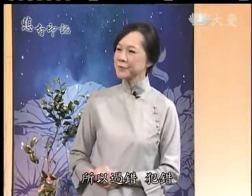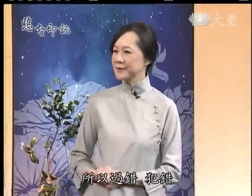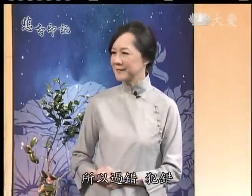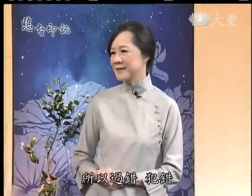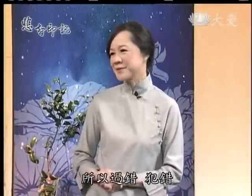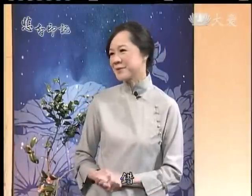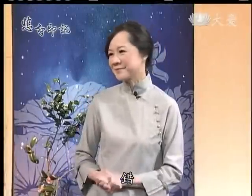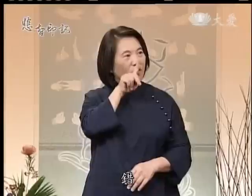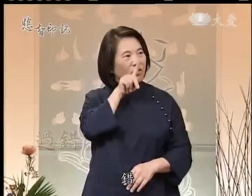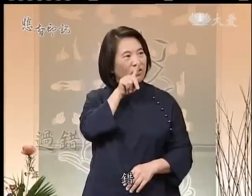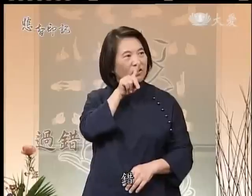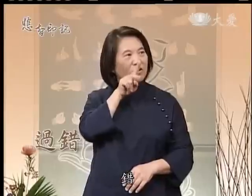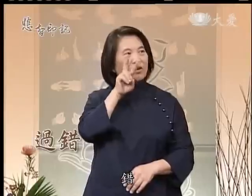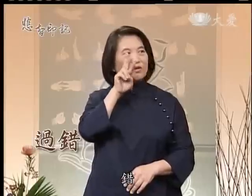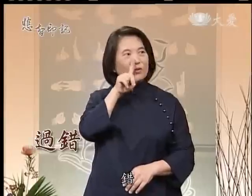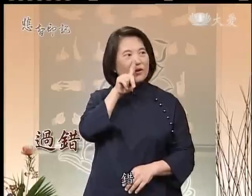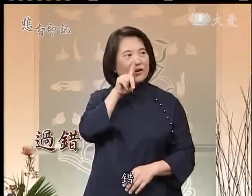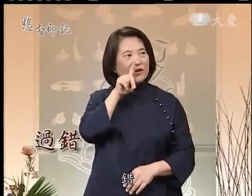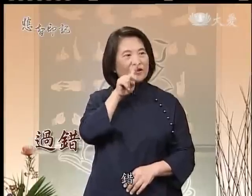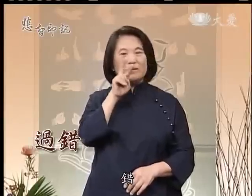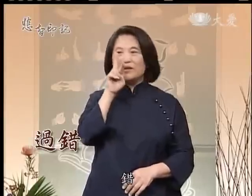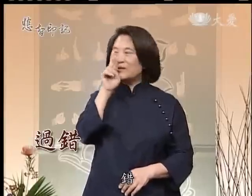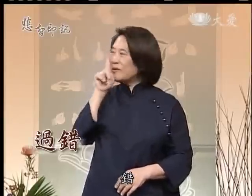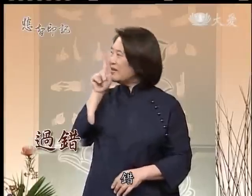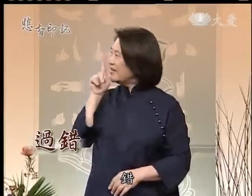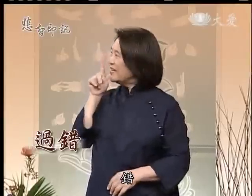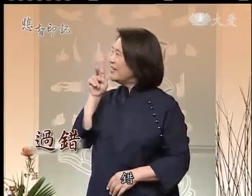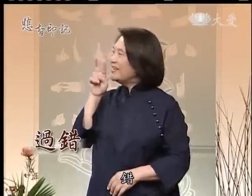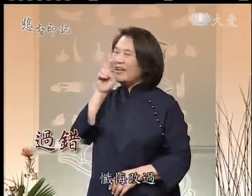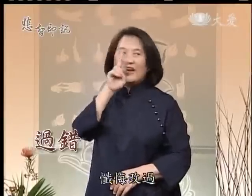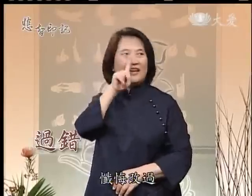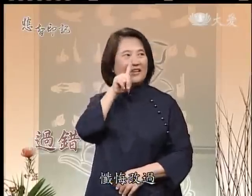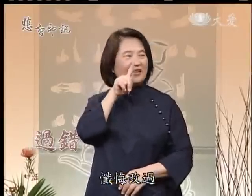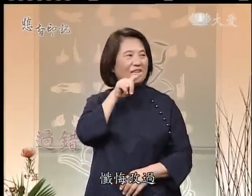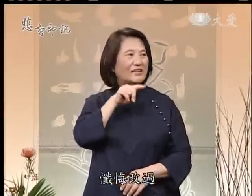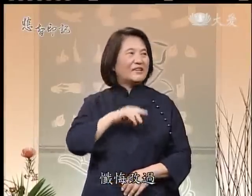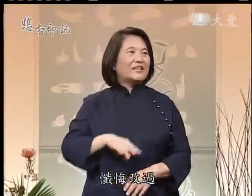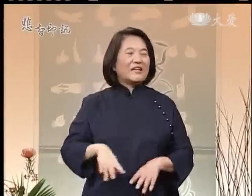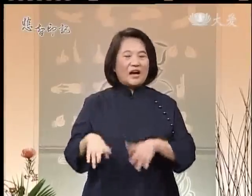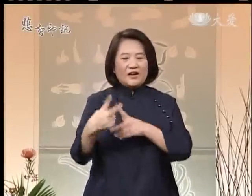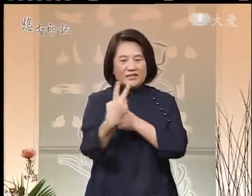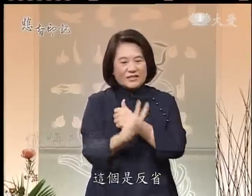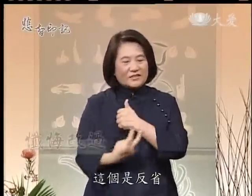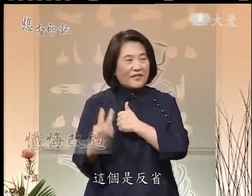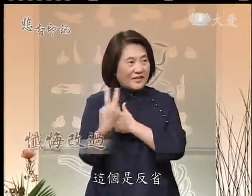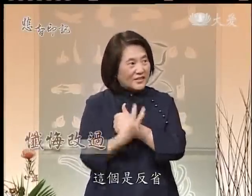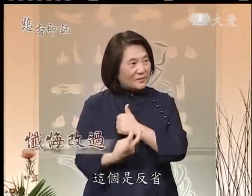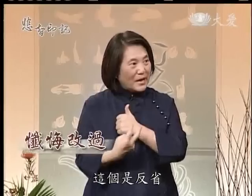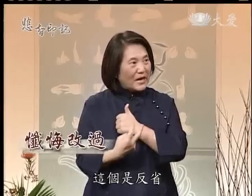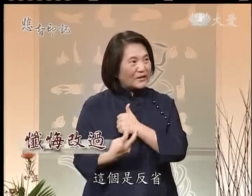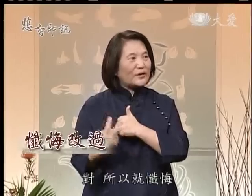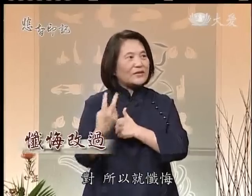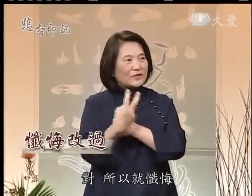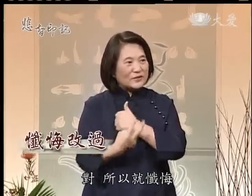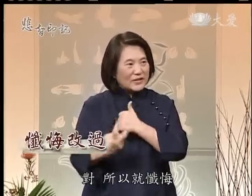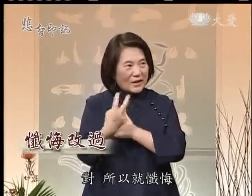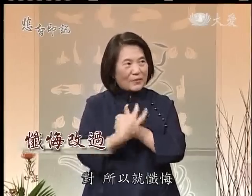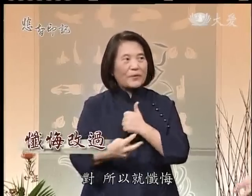错呢，犯错。 错。对，错。 那忏悔改过。 好，这个是反省， 反省 又忏悔。